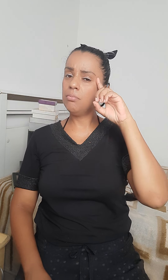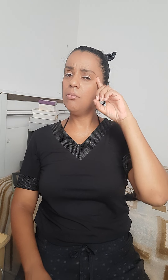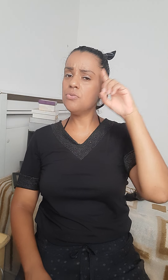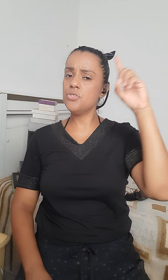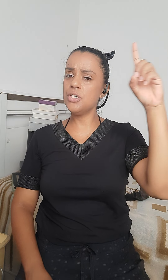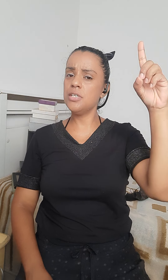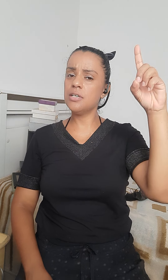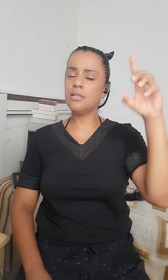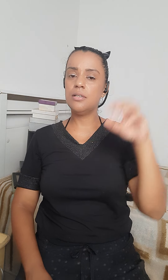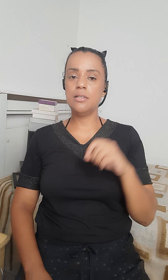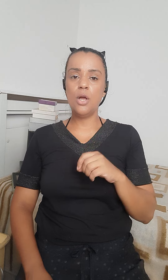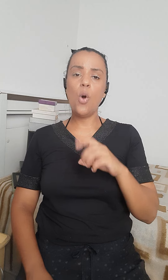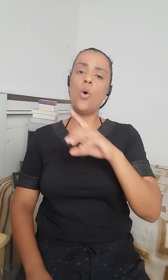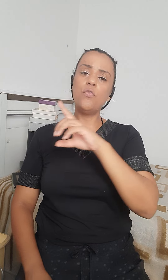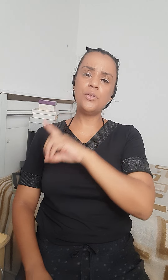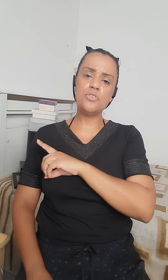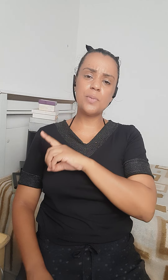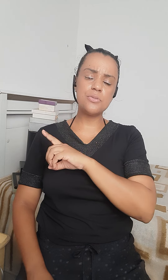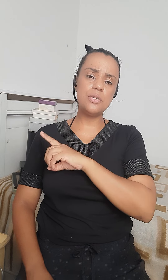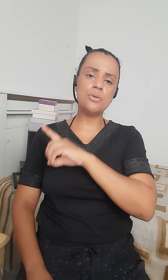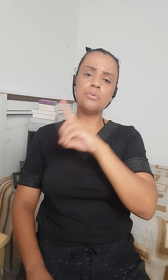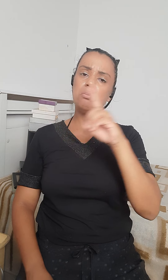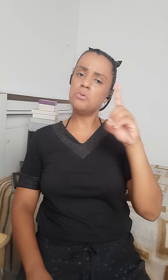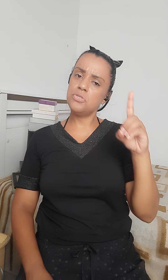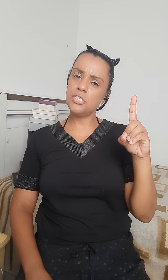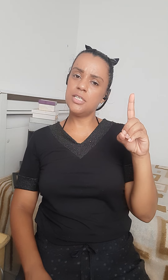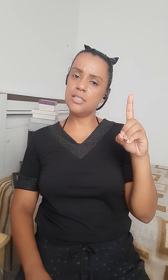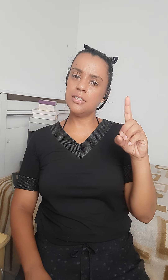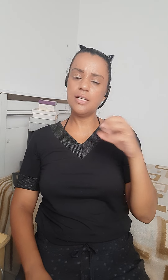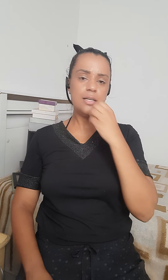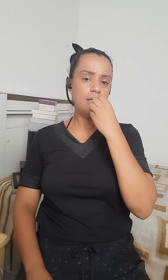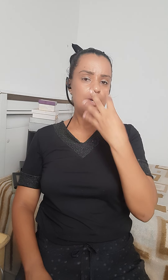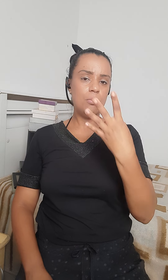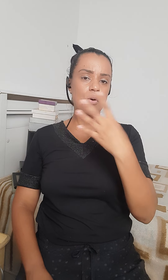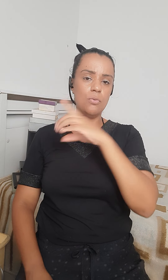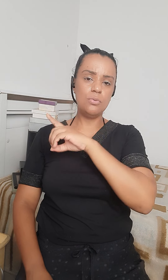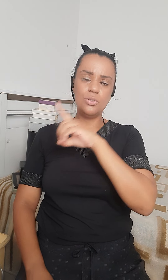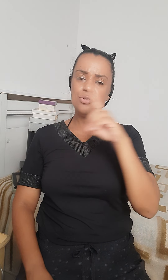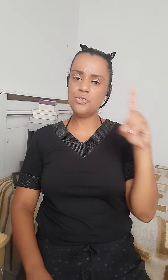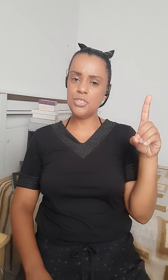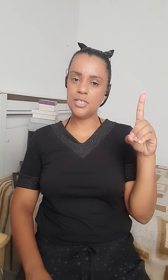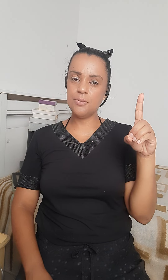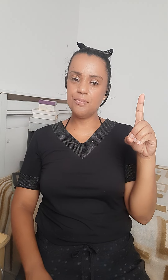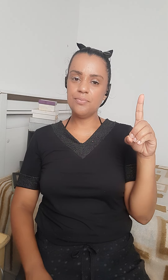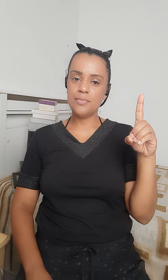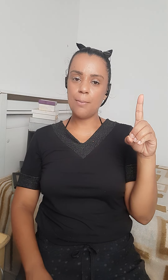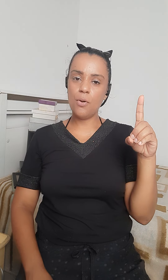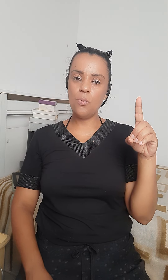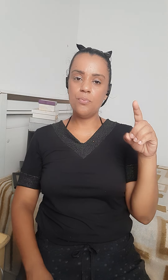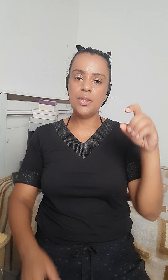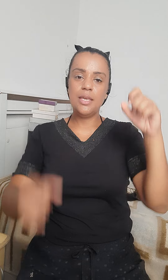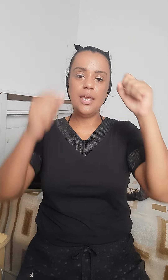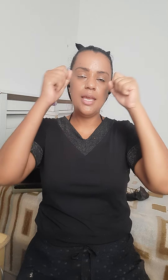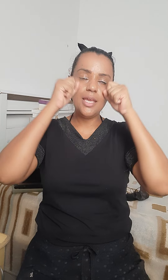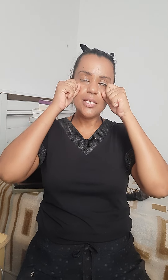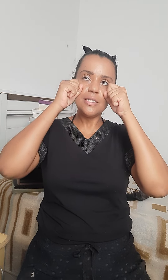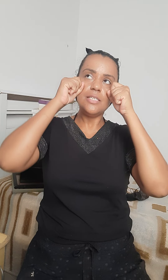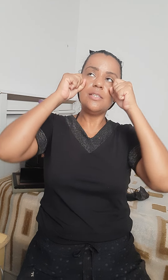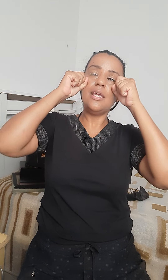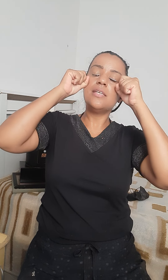Bom dia. Ou feito no espaço neutro. Bom dia, tá? Bom dia, tá bom? Tem esse